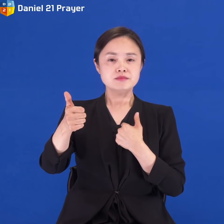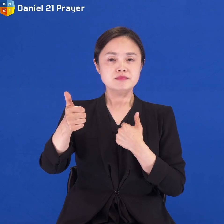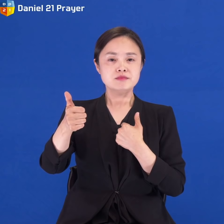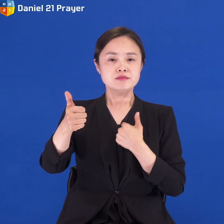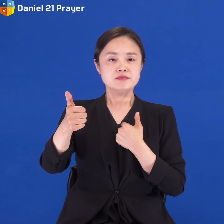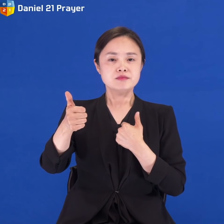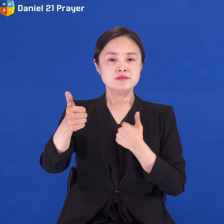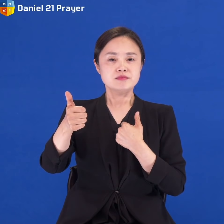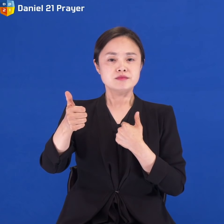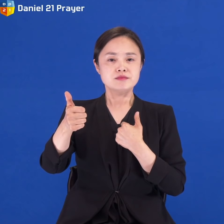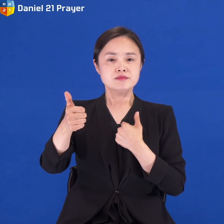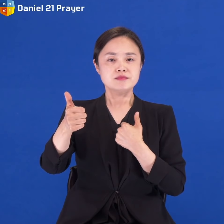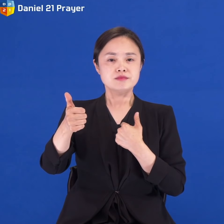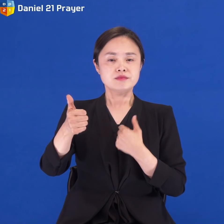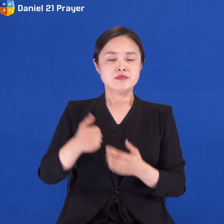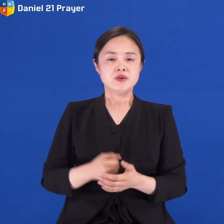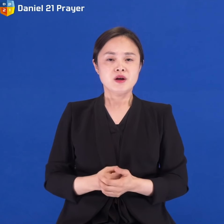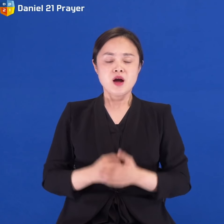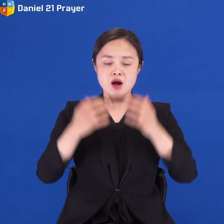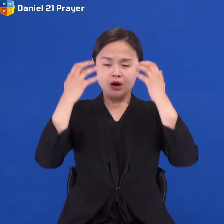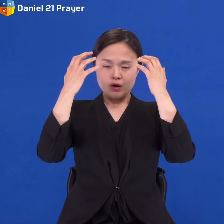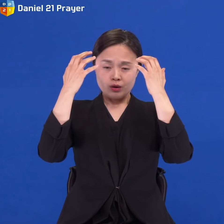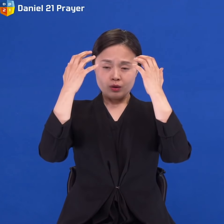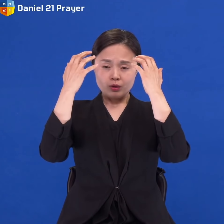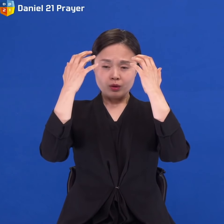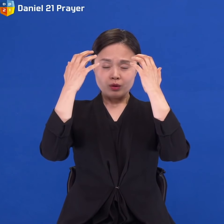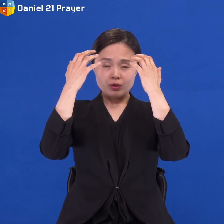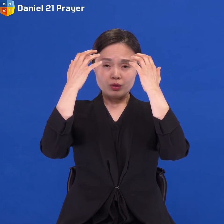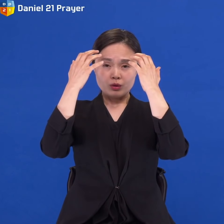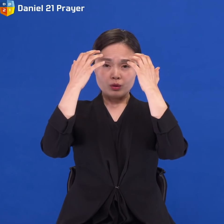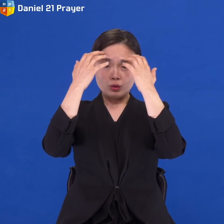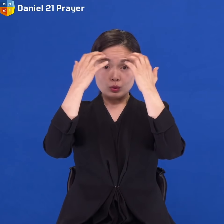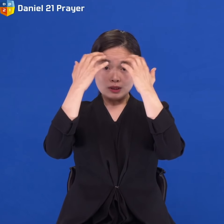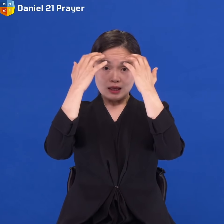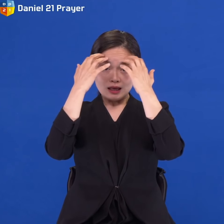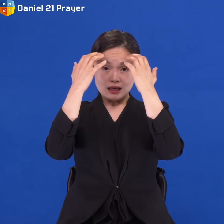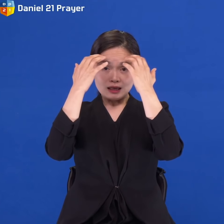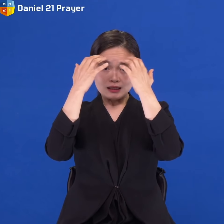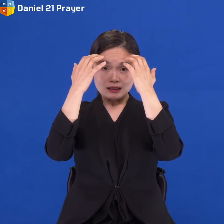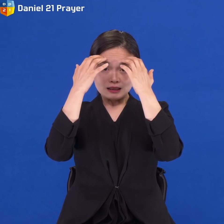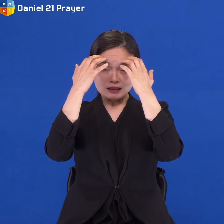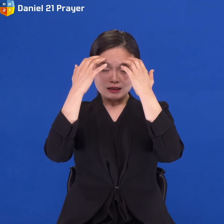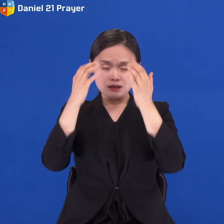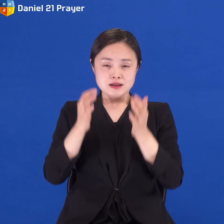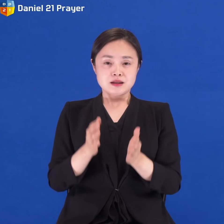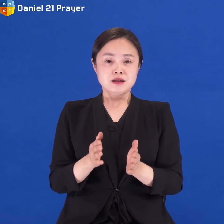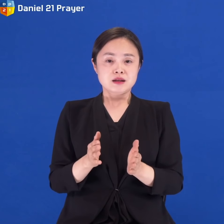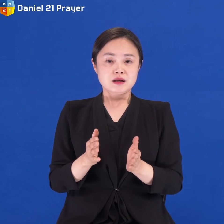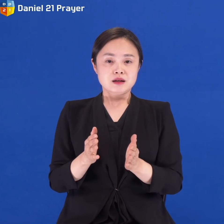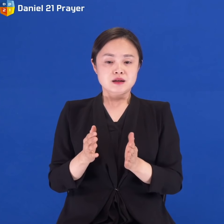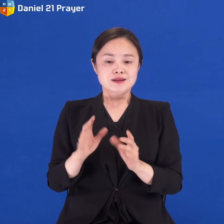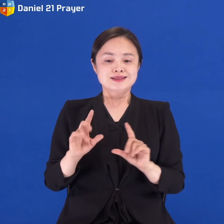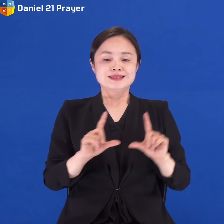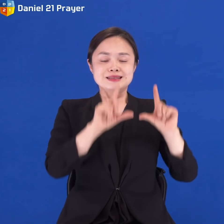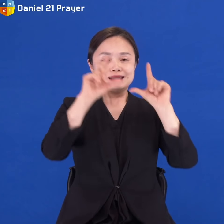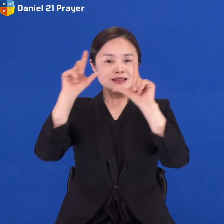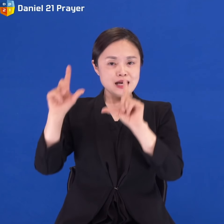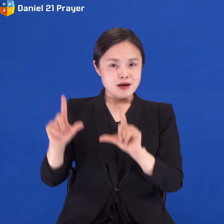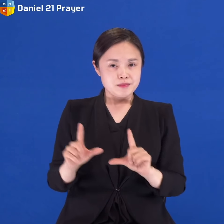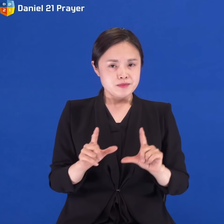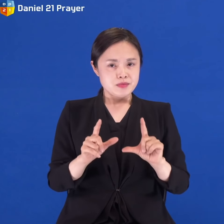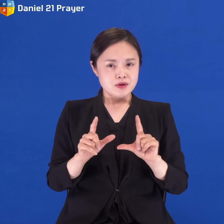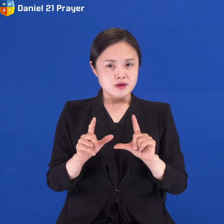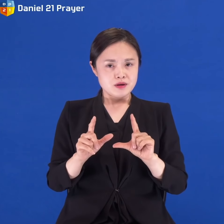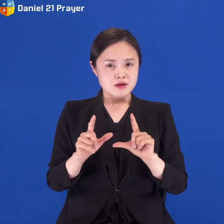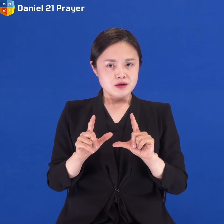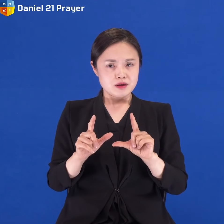들어갔다 나와야만이 생리가 나오고 여자가 되는 것을 하나님께서